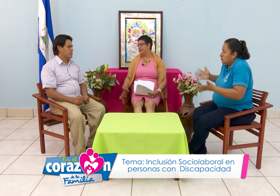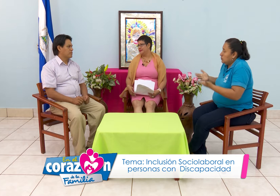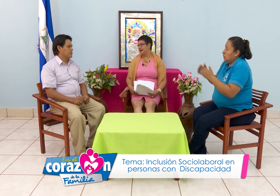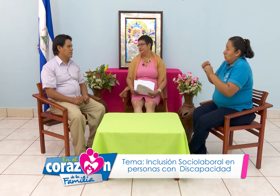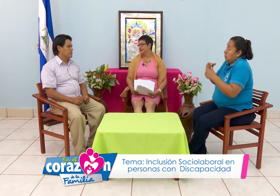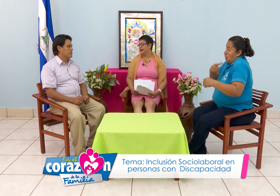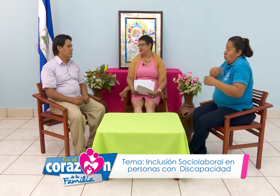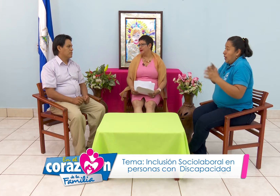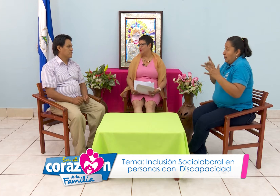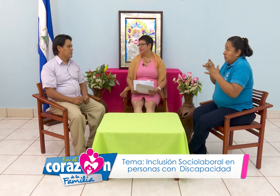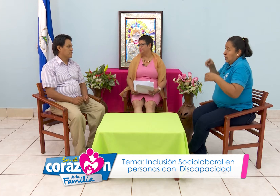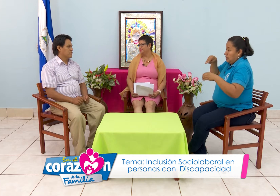especial aquí en Managua.